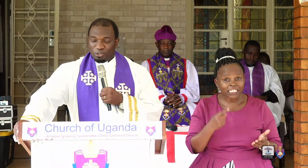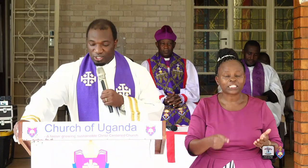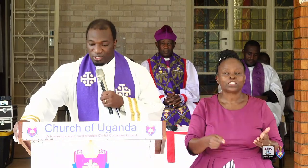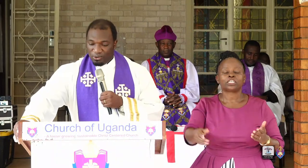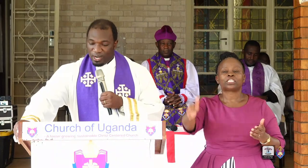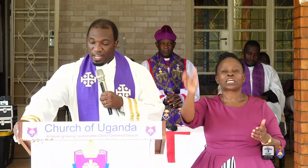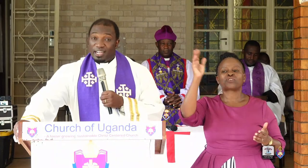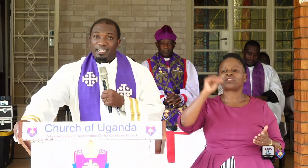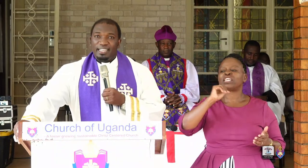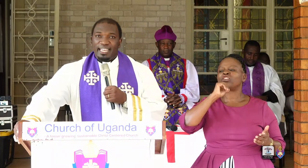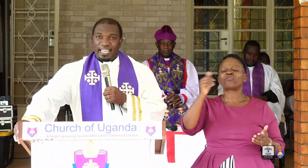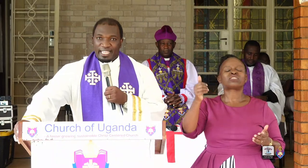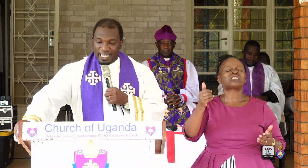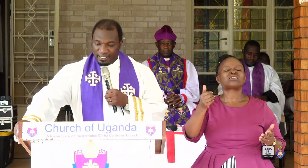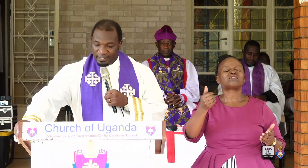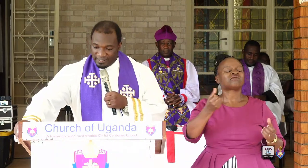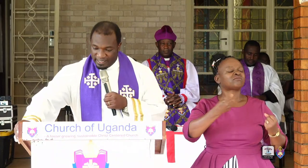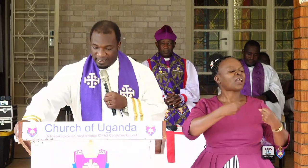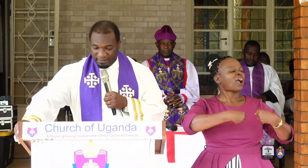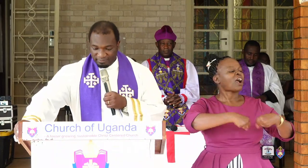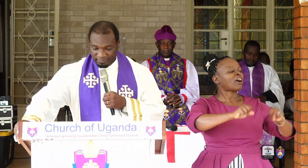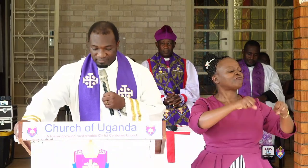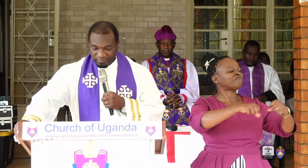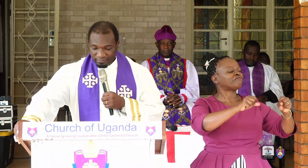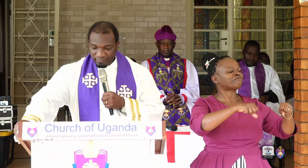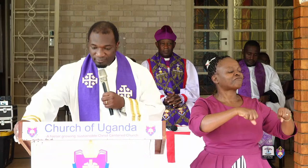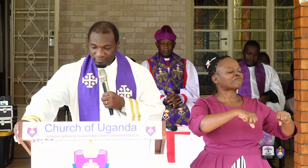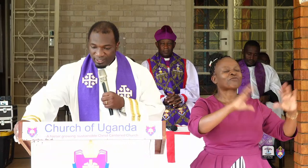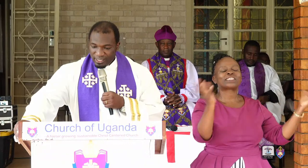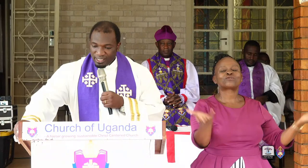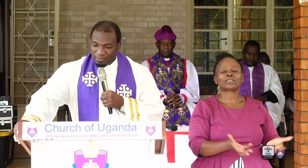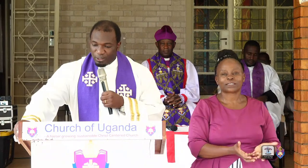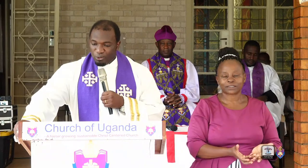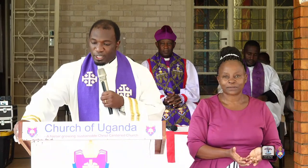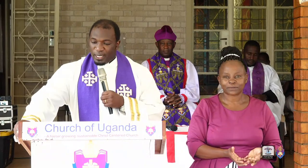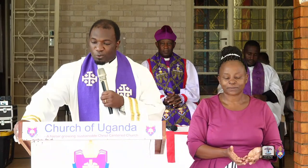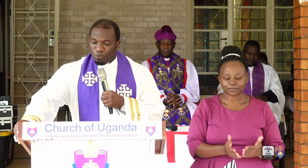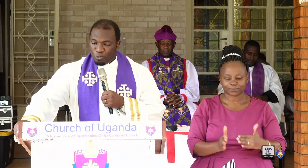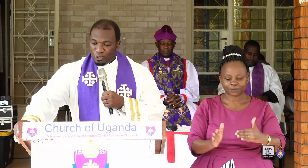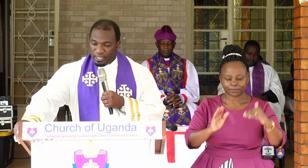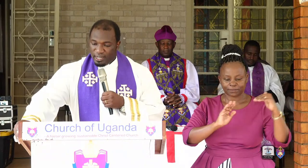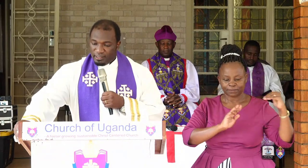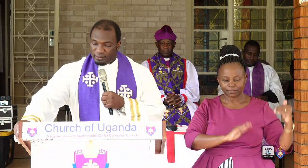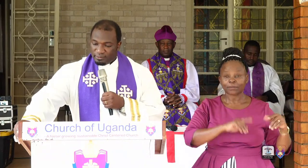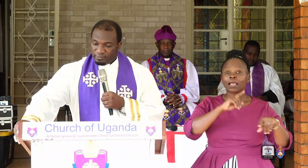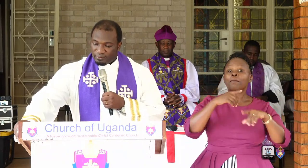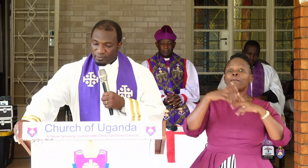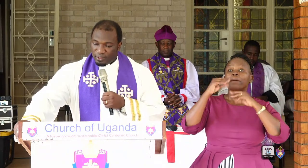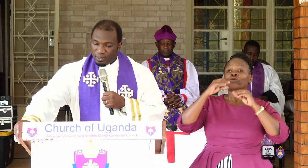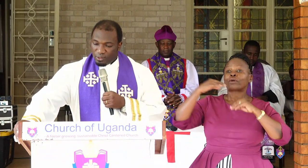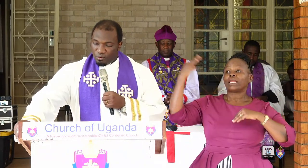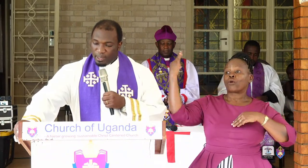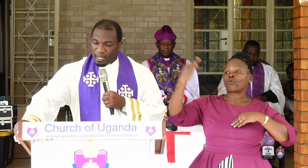so sinkola yensi. Bwe twogera ku kubuulira